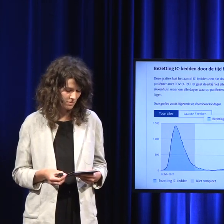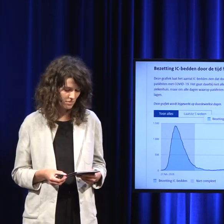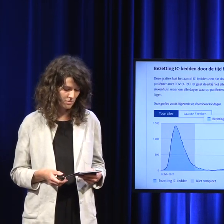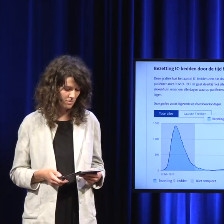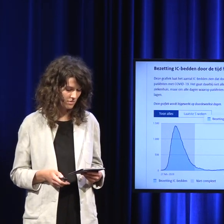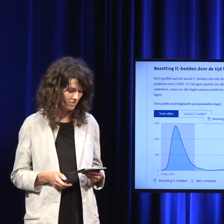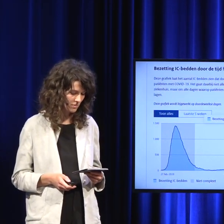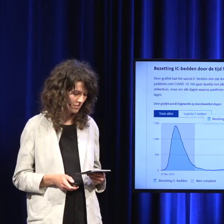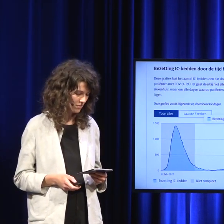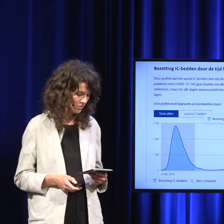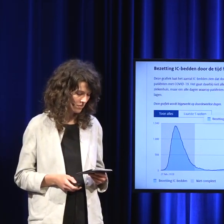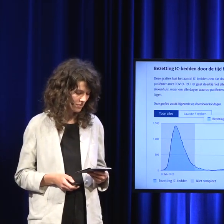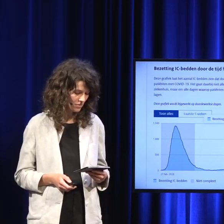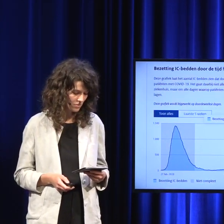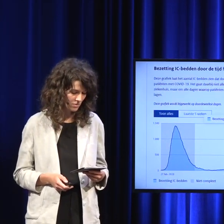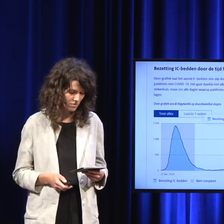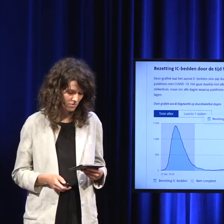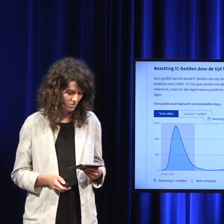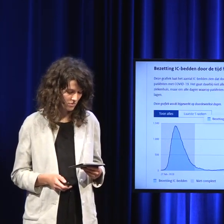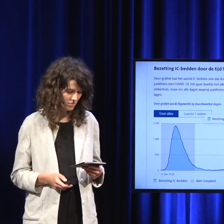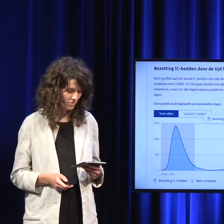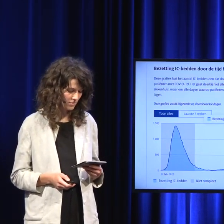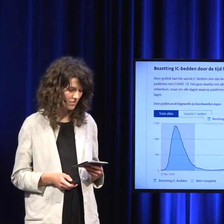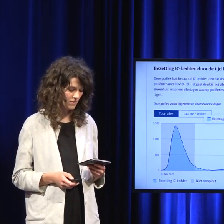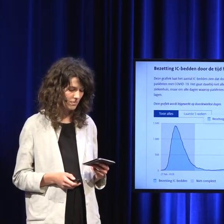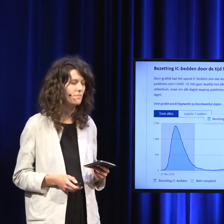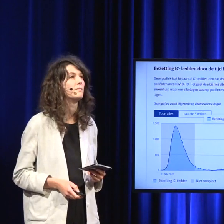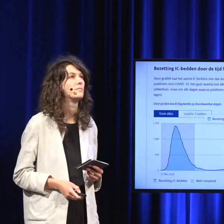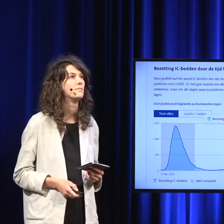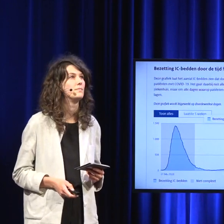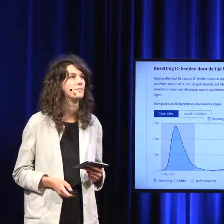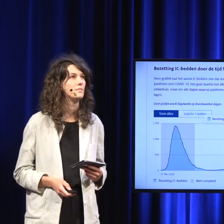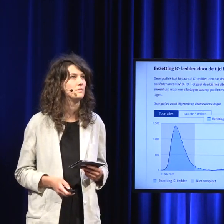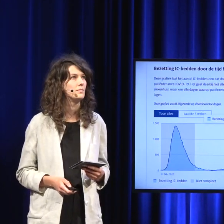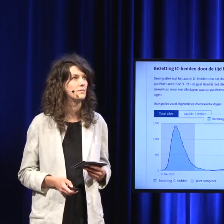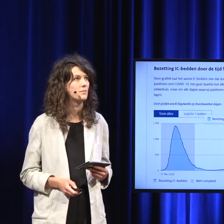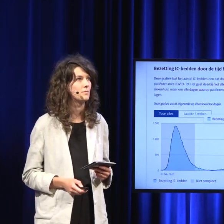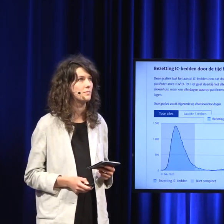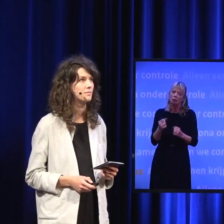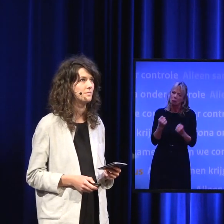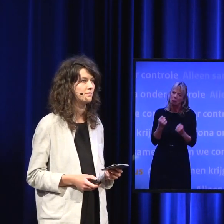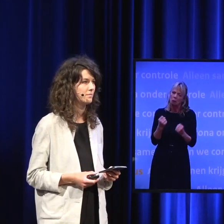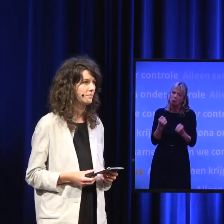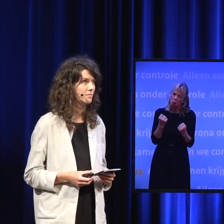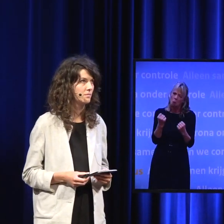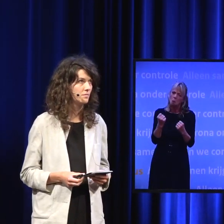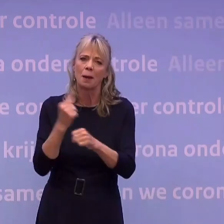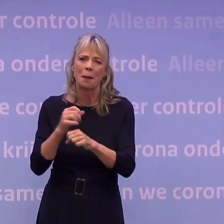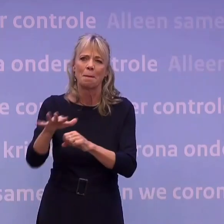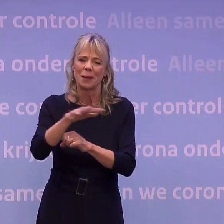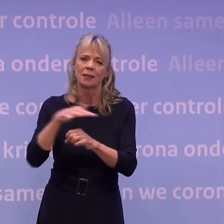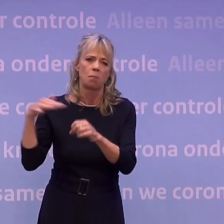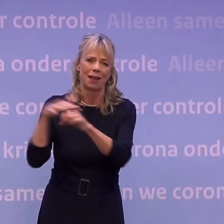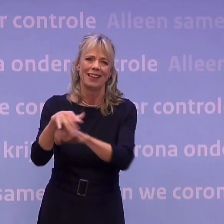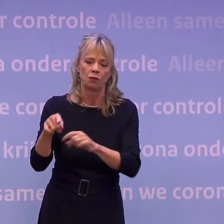worden misschien niet zo ziek, maar ze kunnen toch ook thuis hun ouders besmetten? Hugo de Jonge geeft het volgende antwoord. Uiteindelijk weeg je het